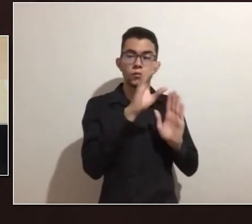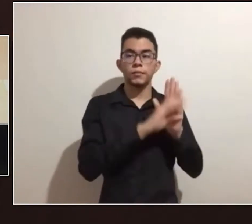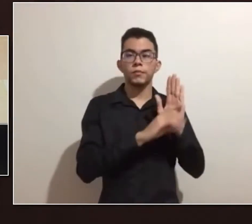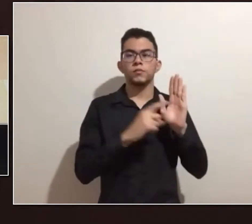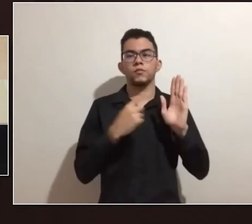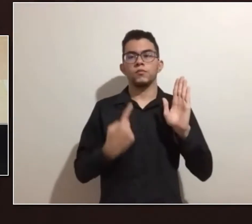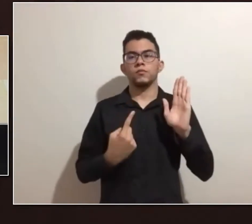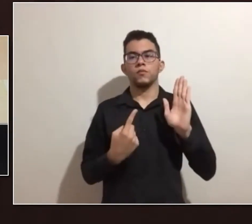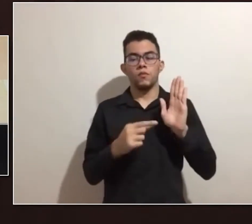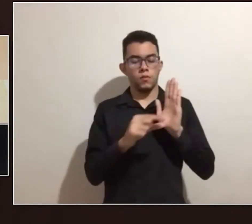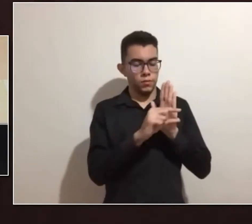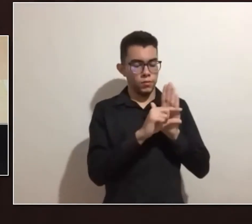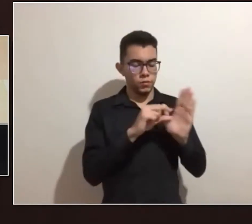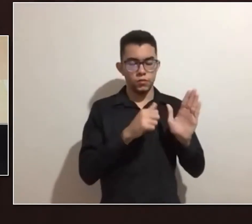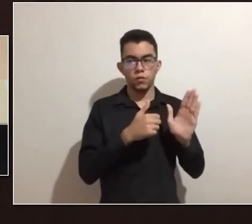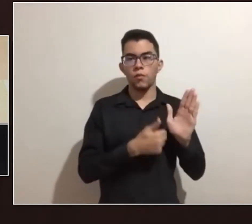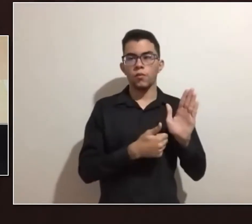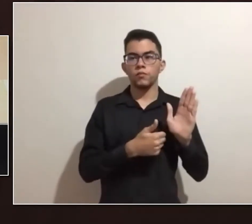12.